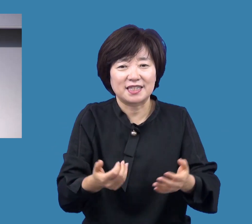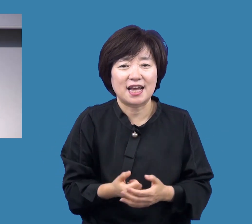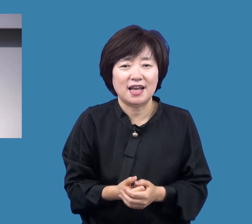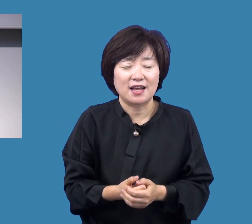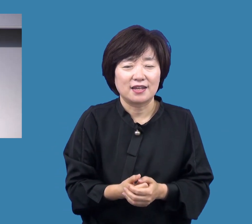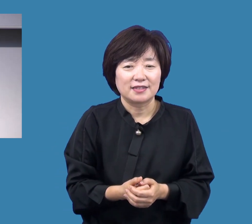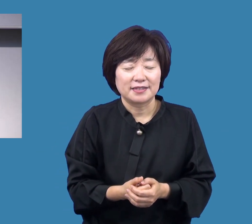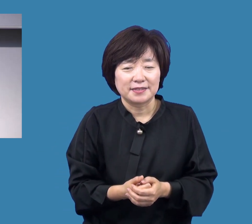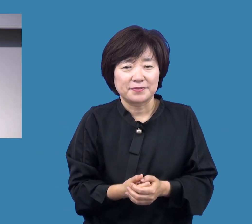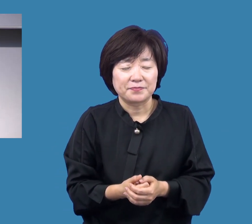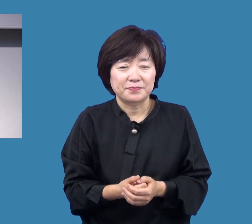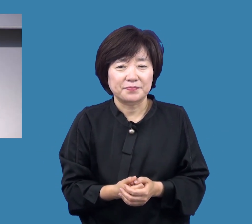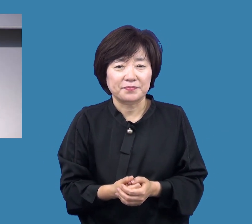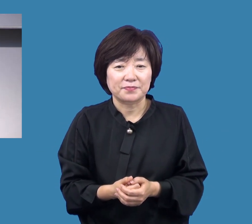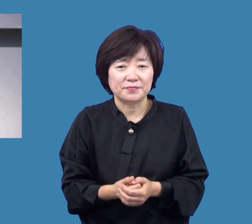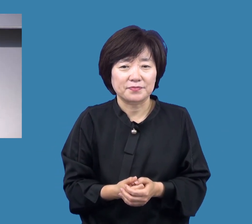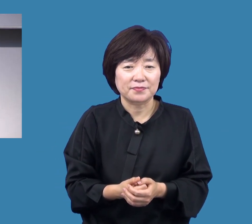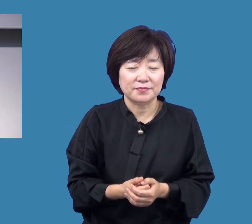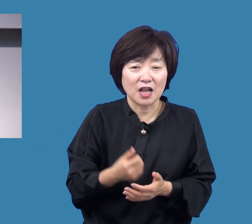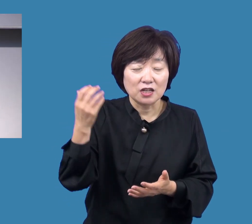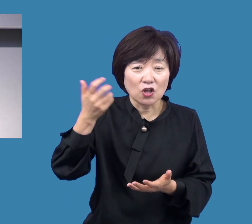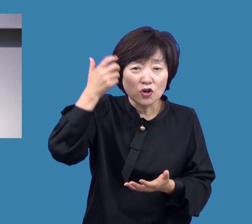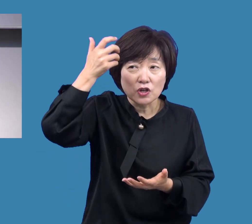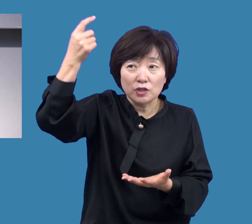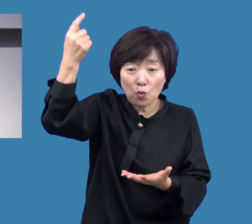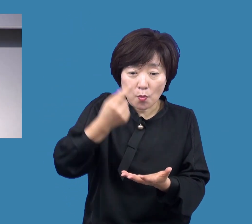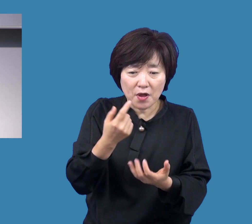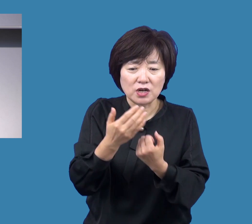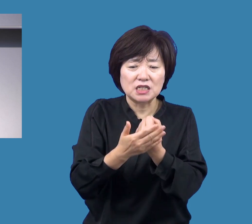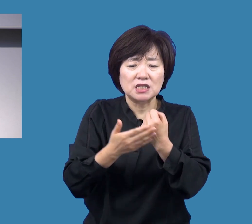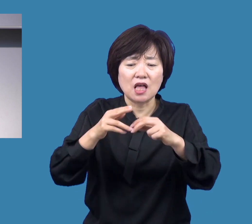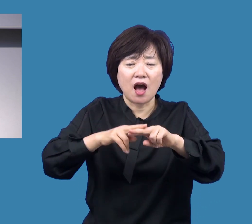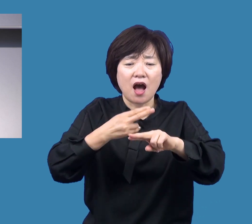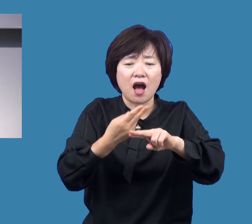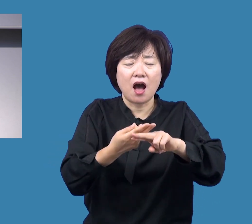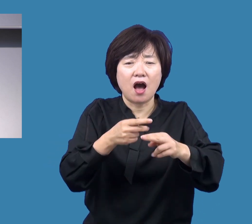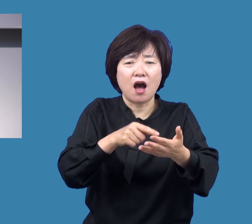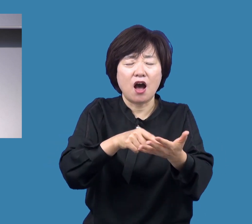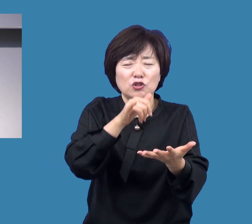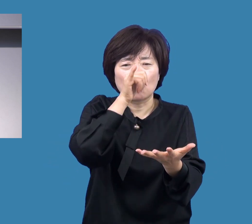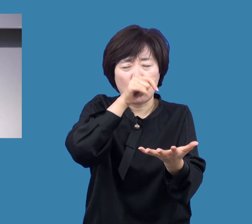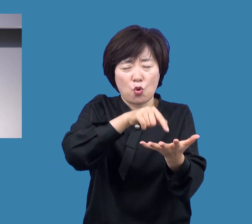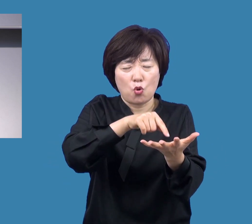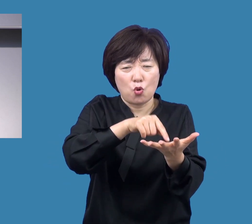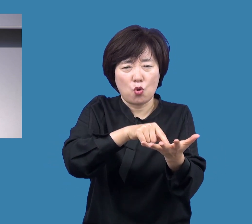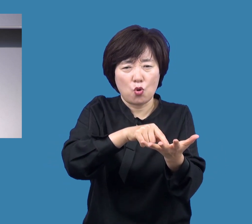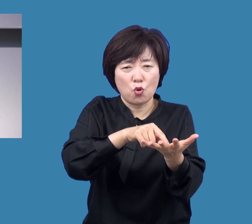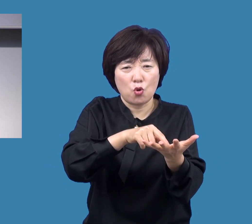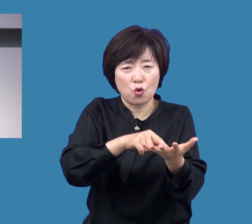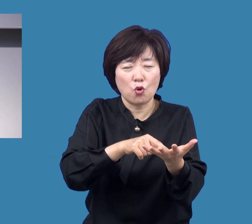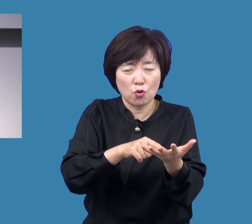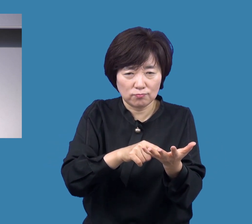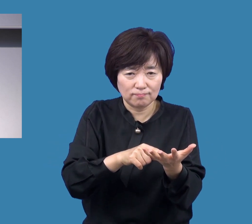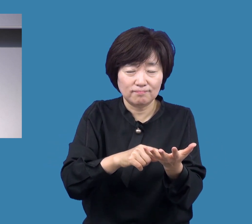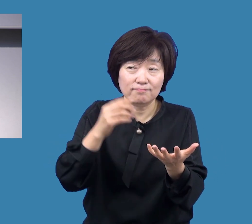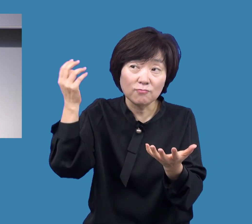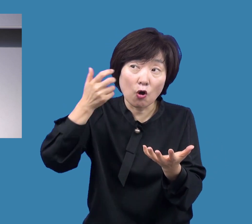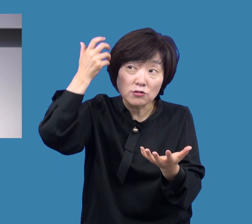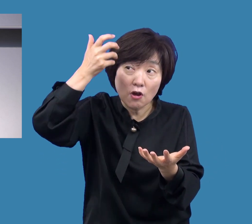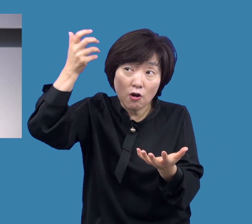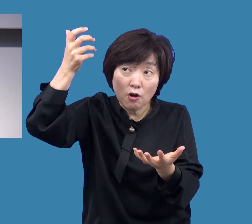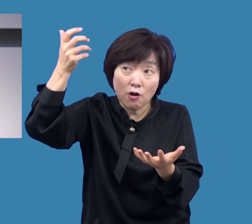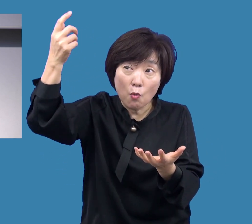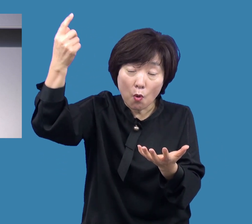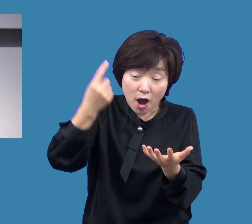자, 영적 세계의 원리 중에 하나는 성령께서 임하시면 은사들이 나타난다는 거예요. 성령께서 임하시면 은사들이 나타난다는